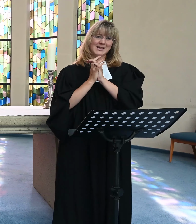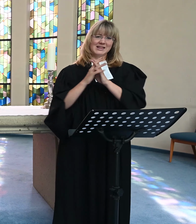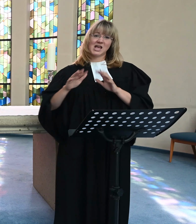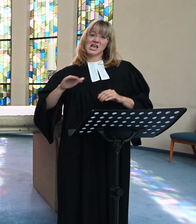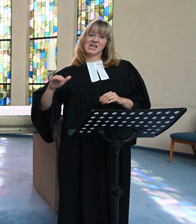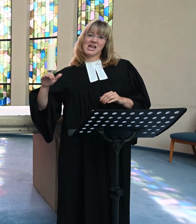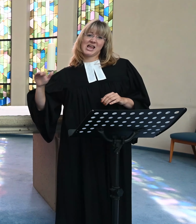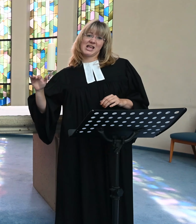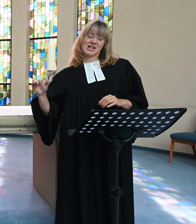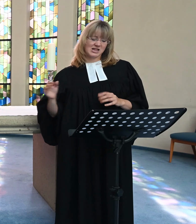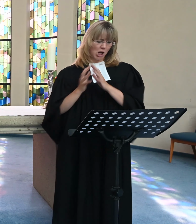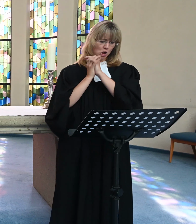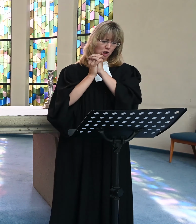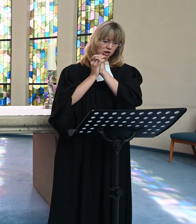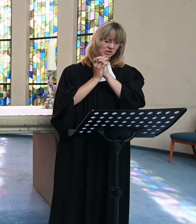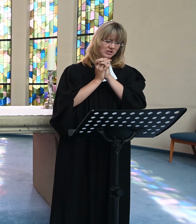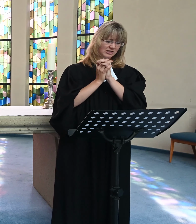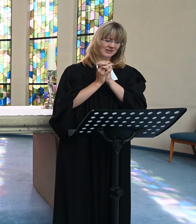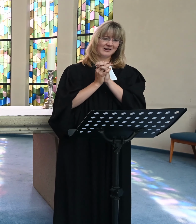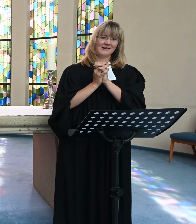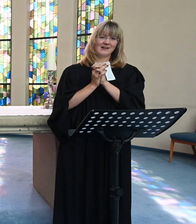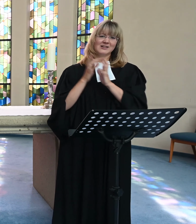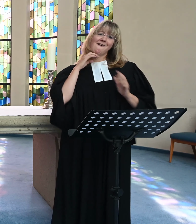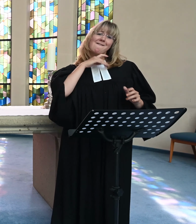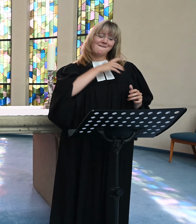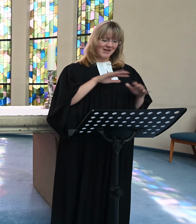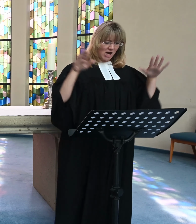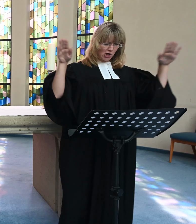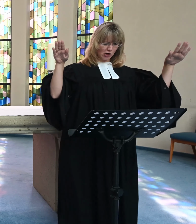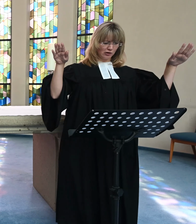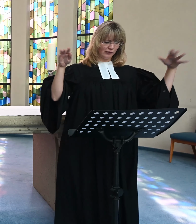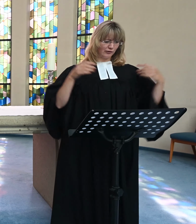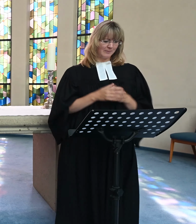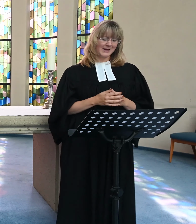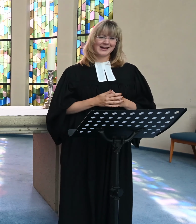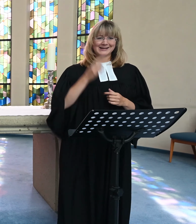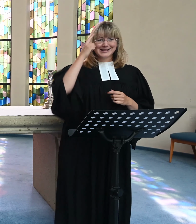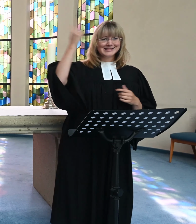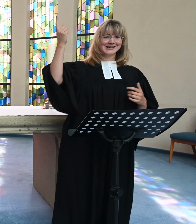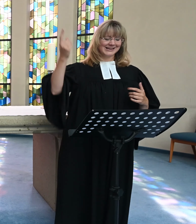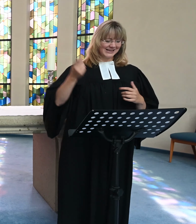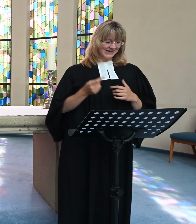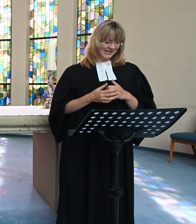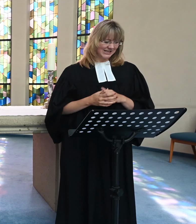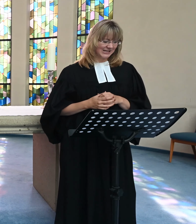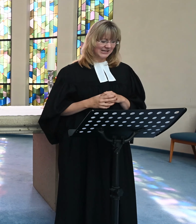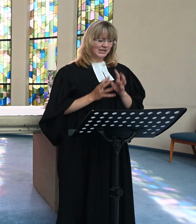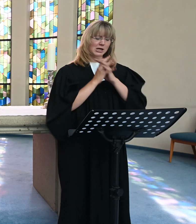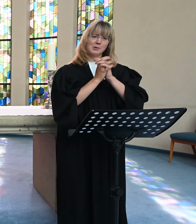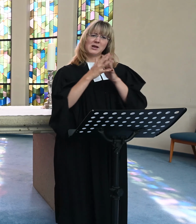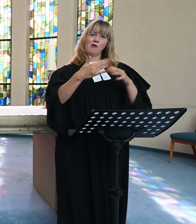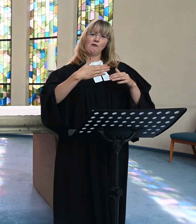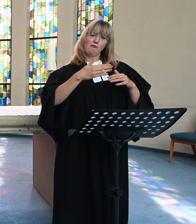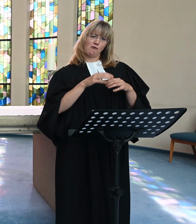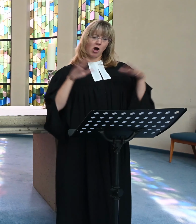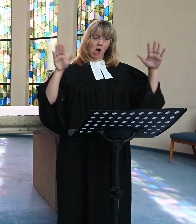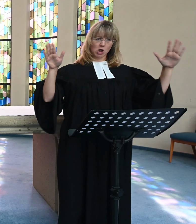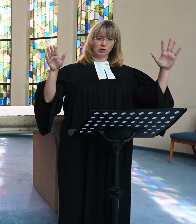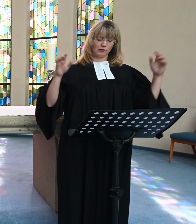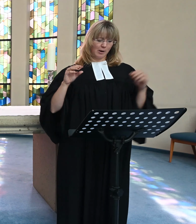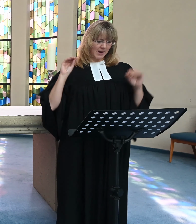andere nicht mehr hergibt. Manche Bitten lassen sich leichter mitsprechen als andere.